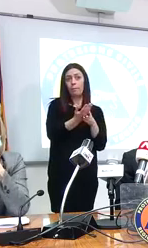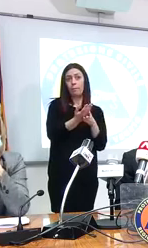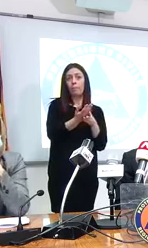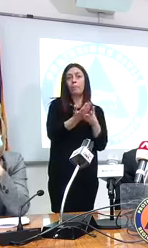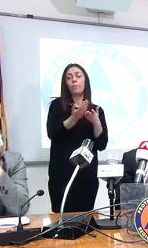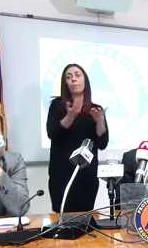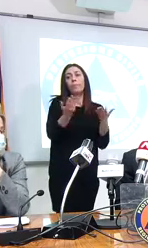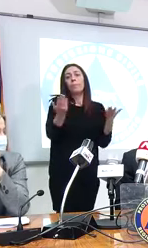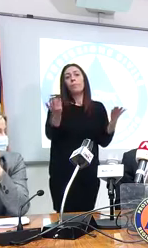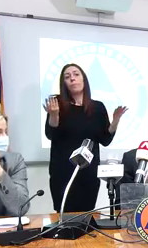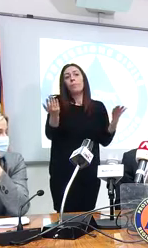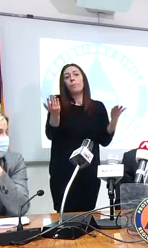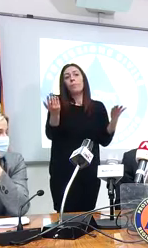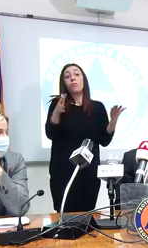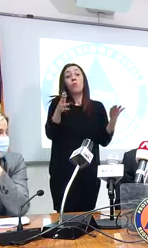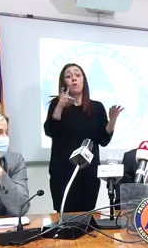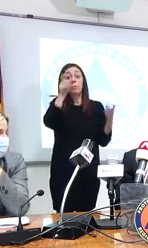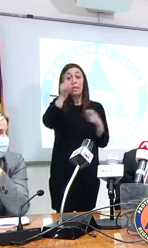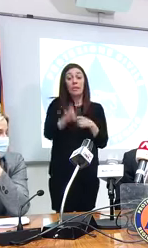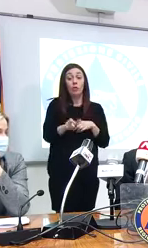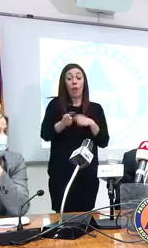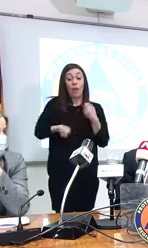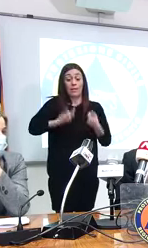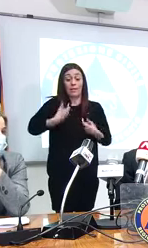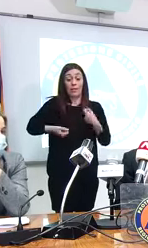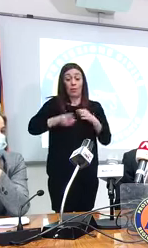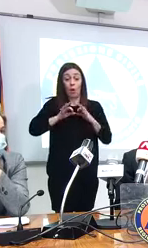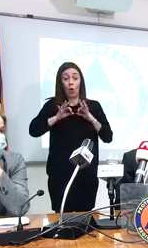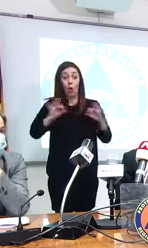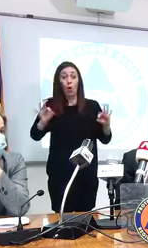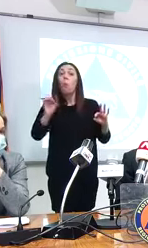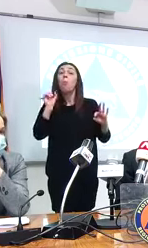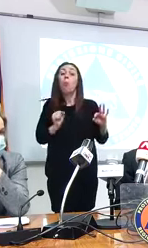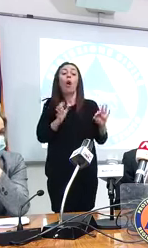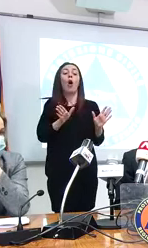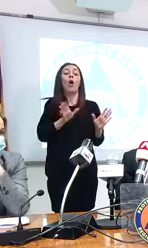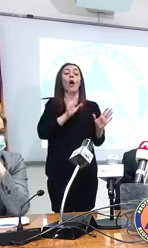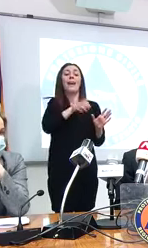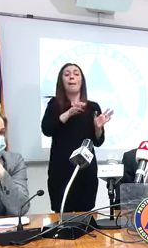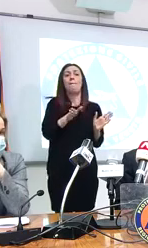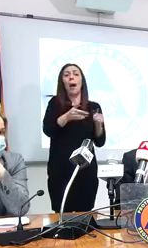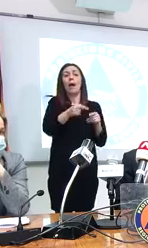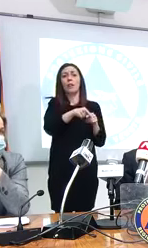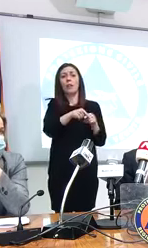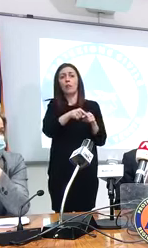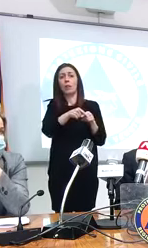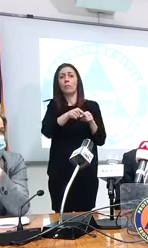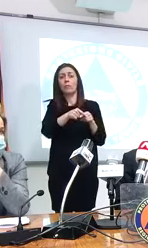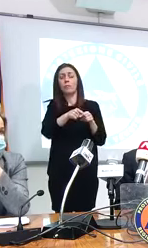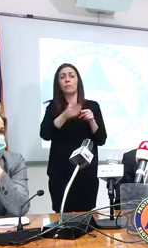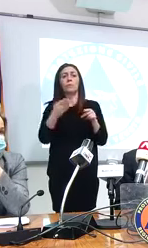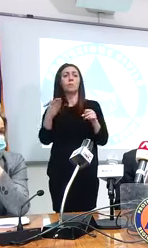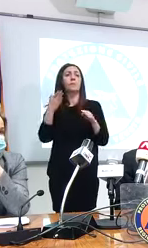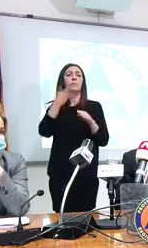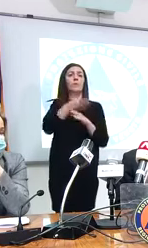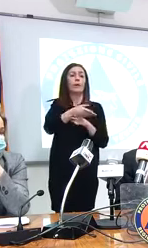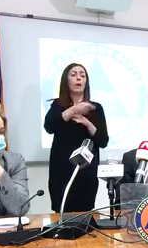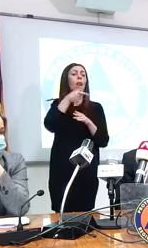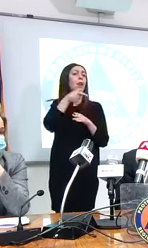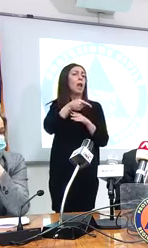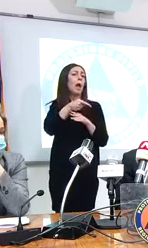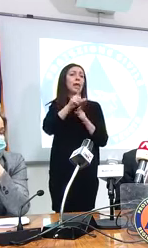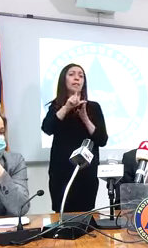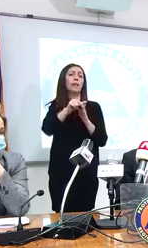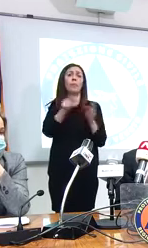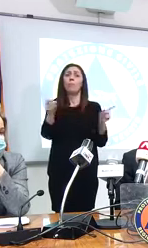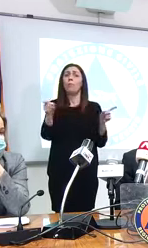vi dico, un asintomatico è in grado di portare dentro un reparto e nel giro di pochissimo tempo